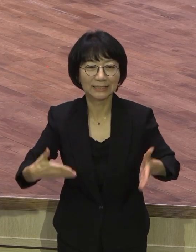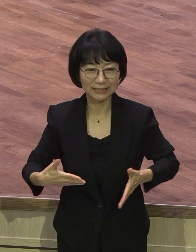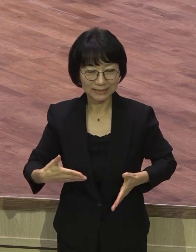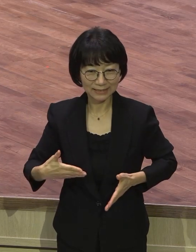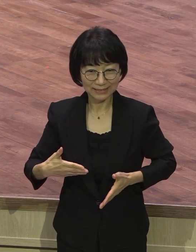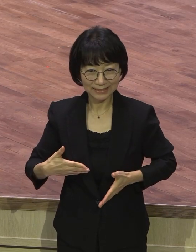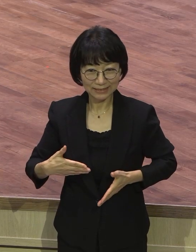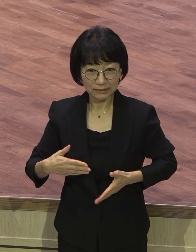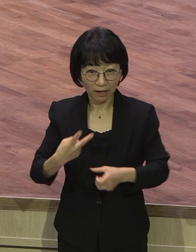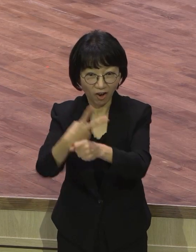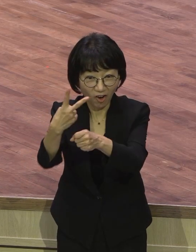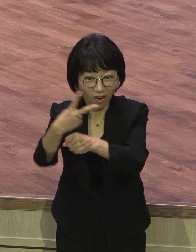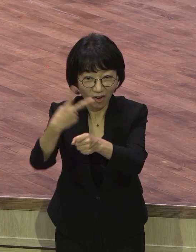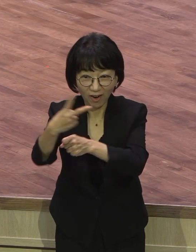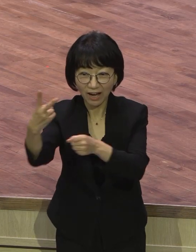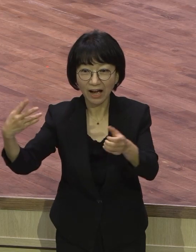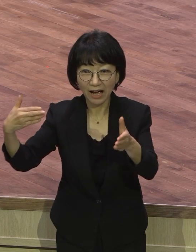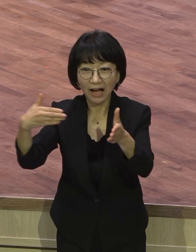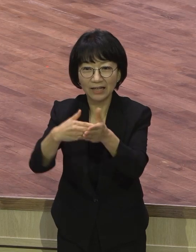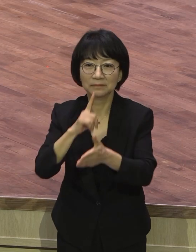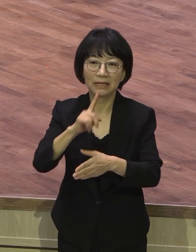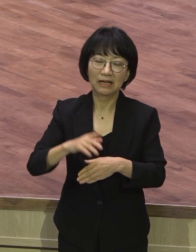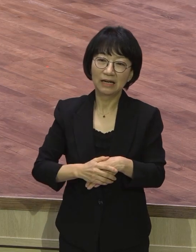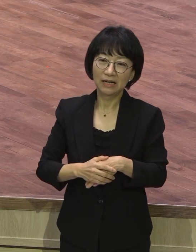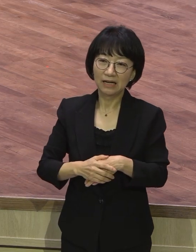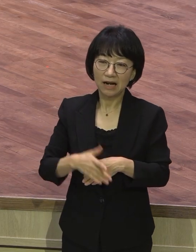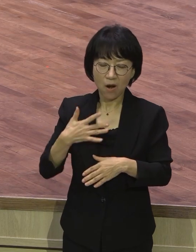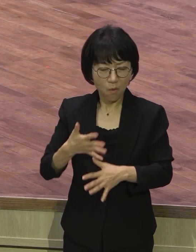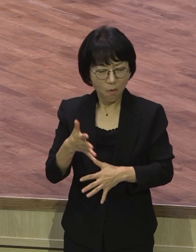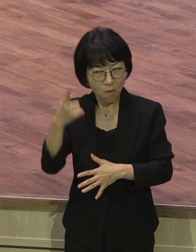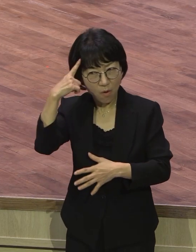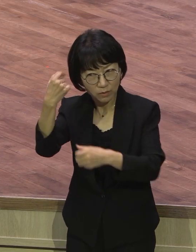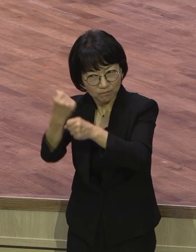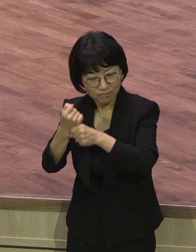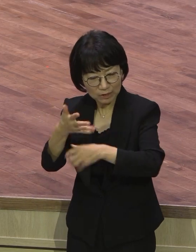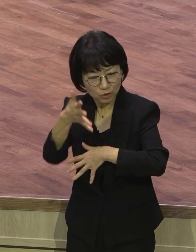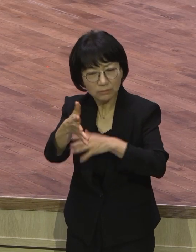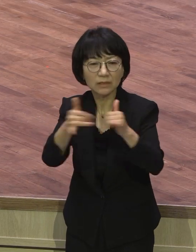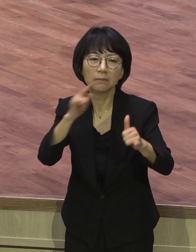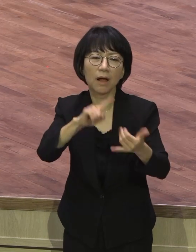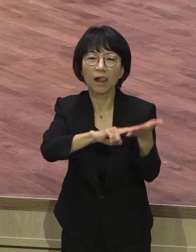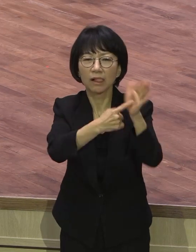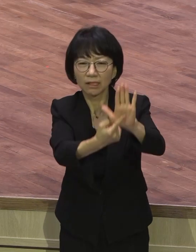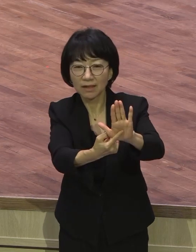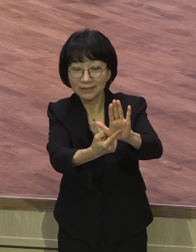전문가들 말하니까 내년 후년,